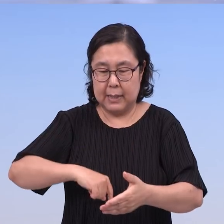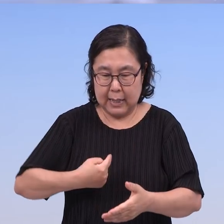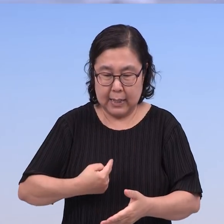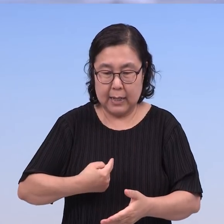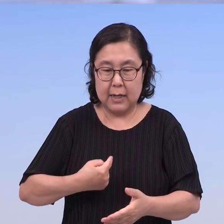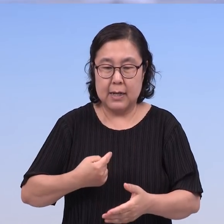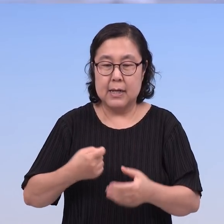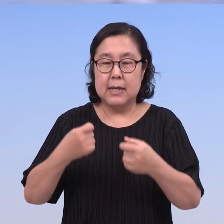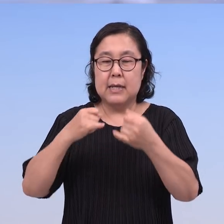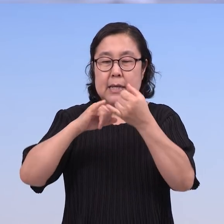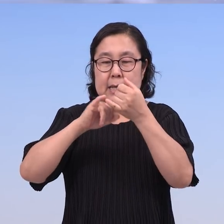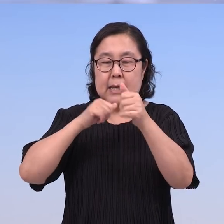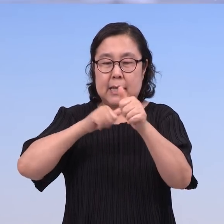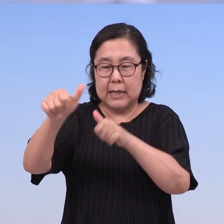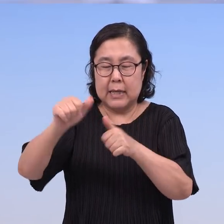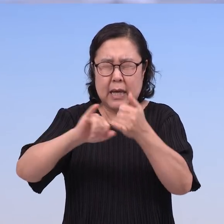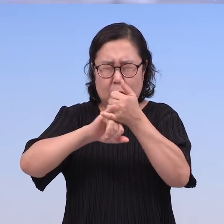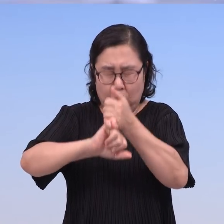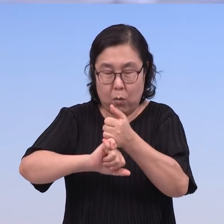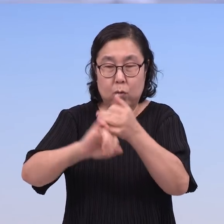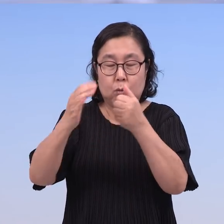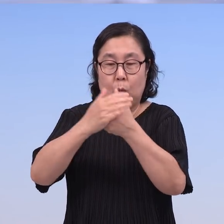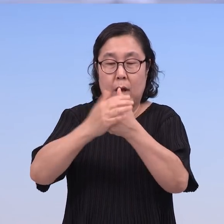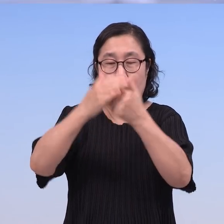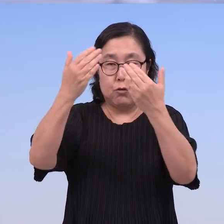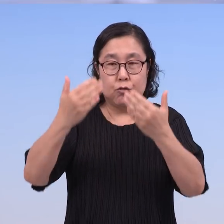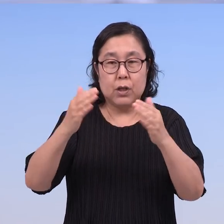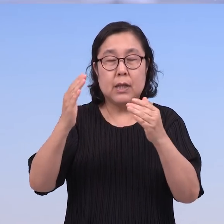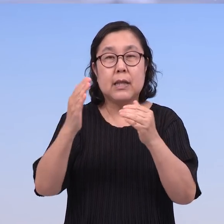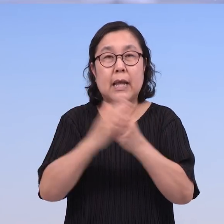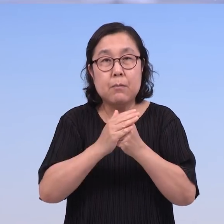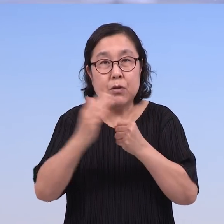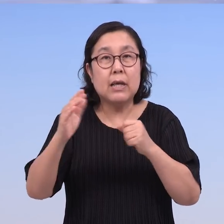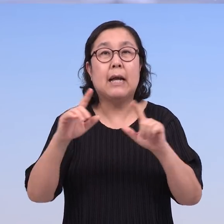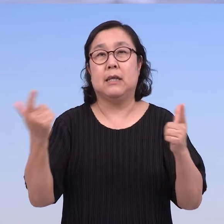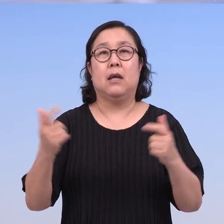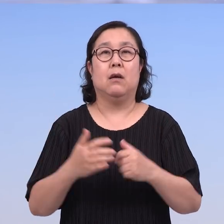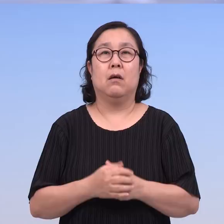자기를 이기게 하기 때문에 도전하는 게 아니라,